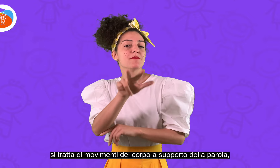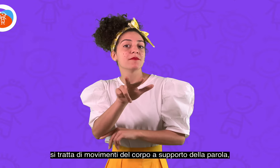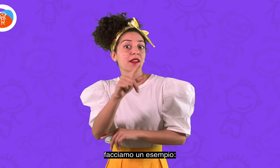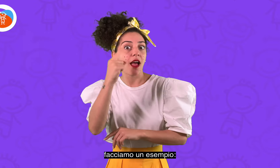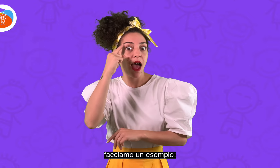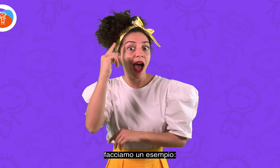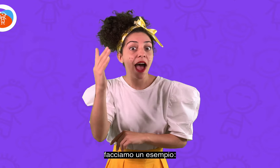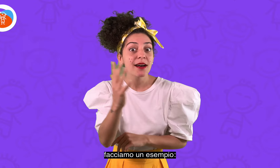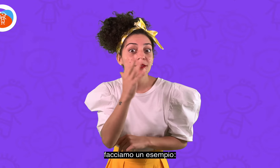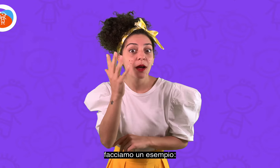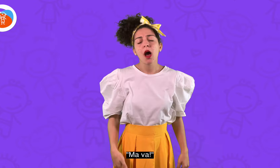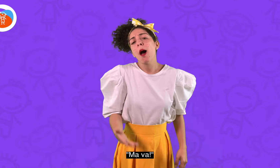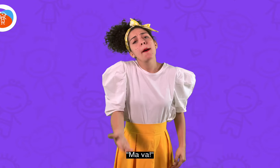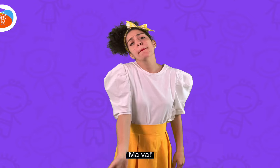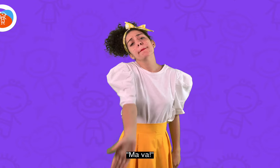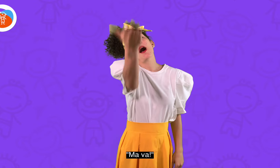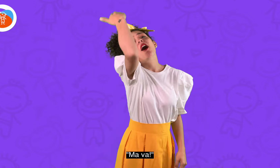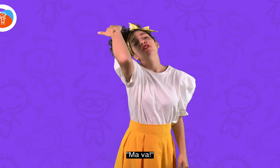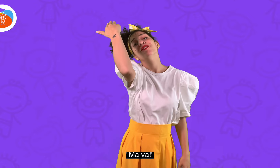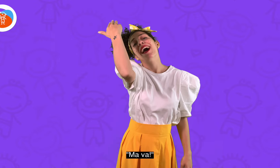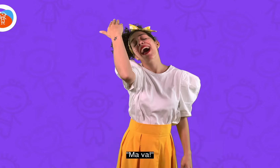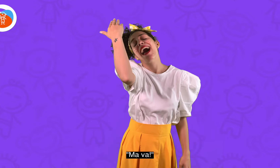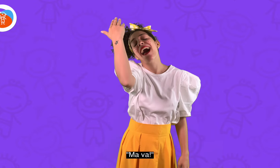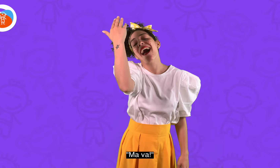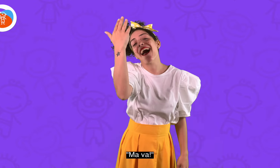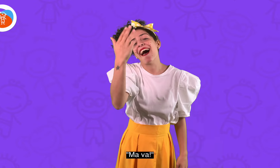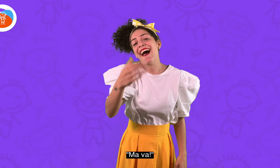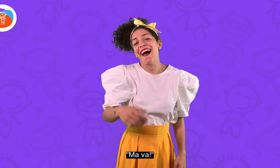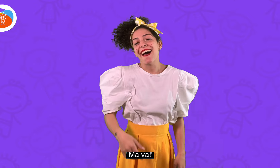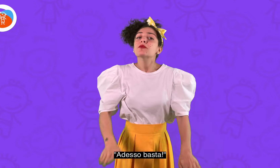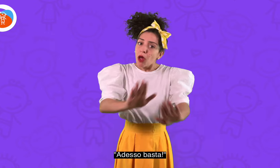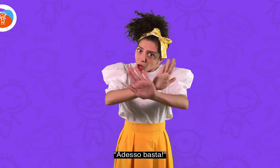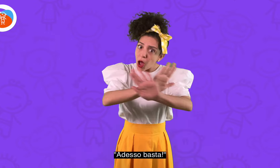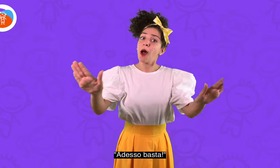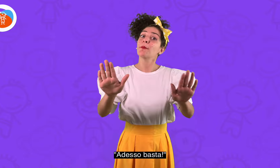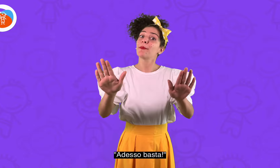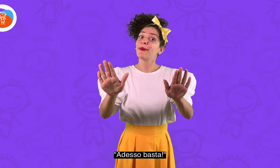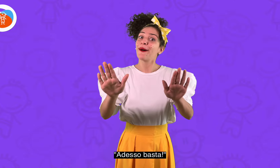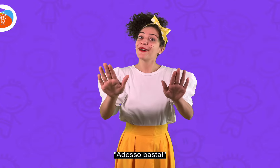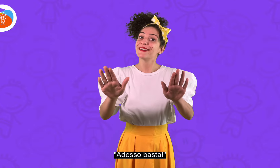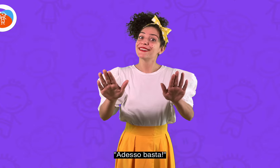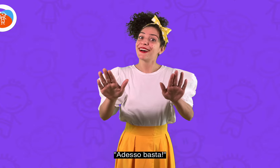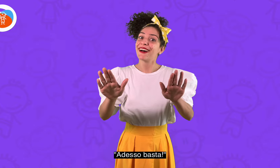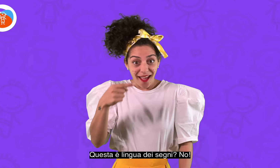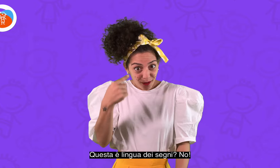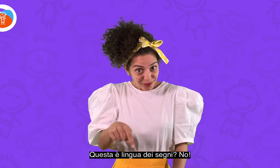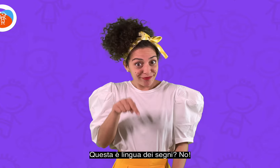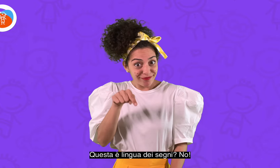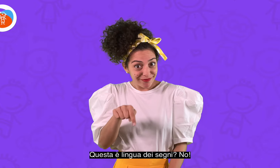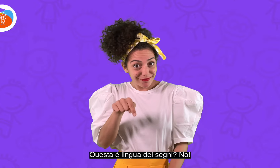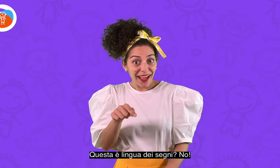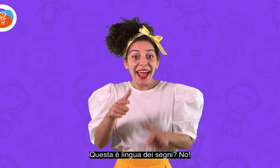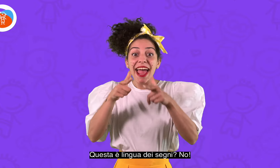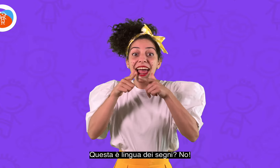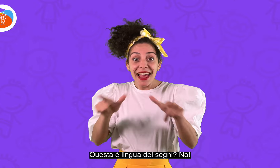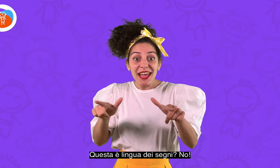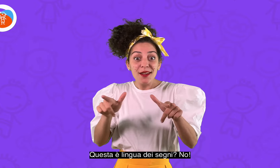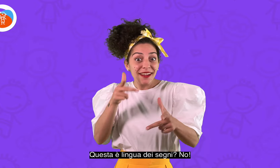Facciamo un esempio Ma vaaa! Adesso basta! Questa è la lingua dei segni?